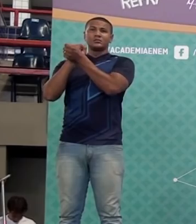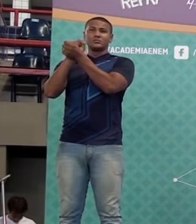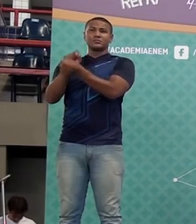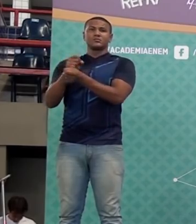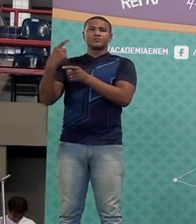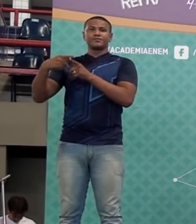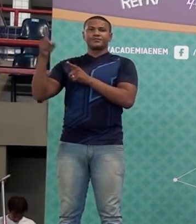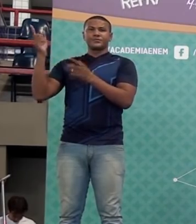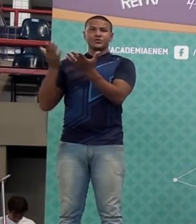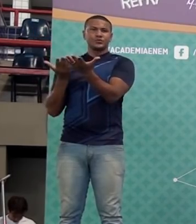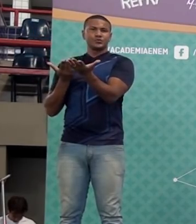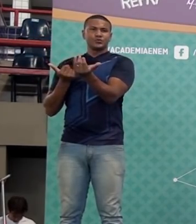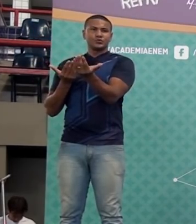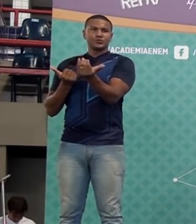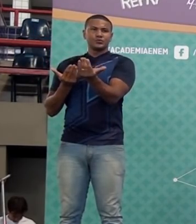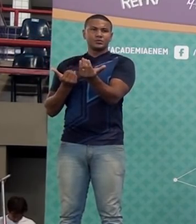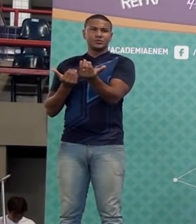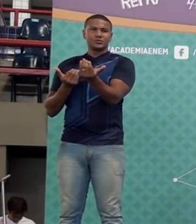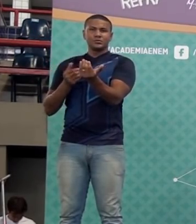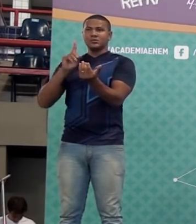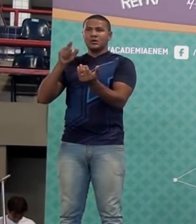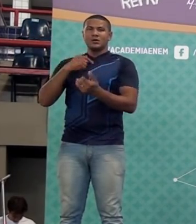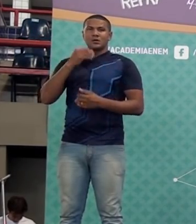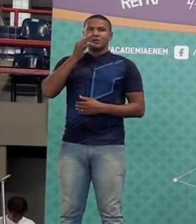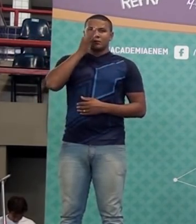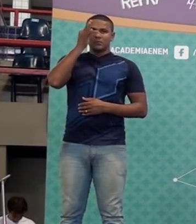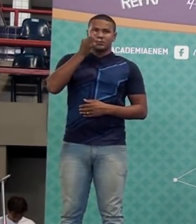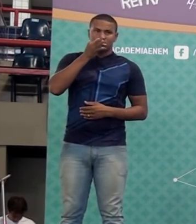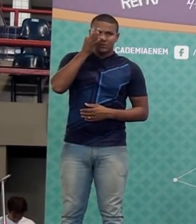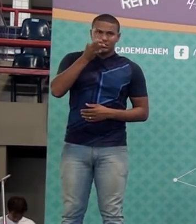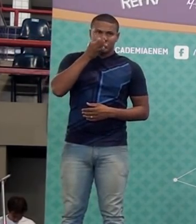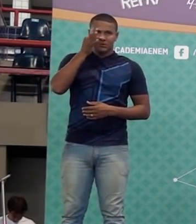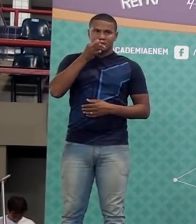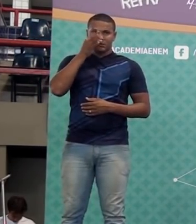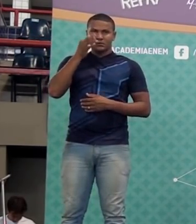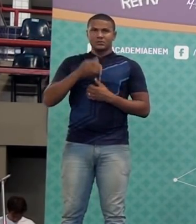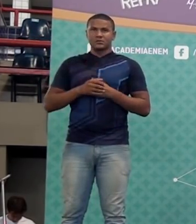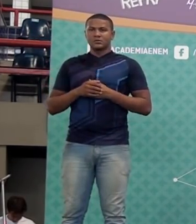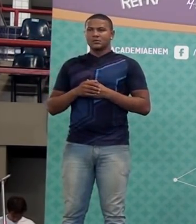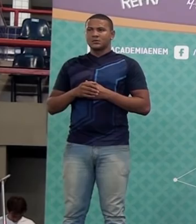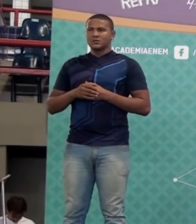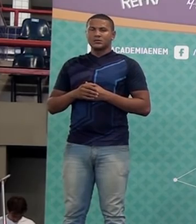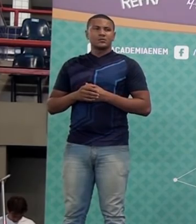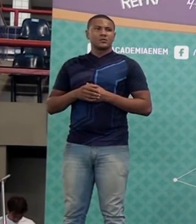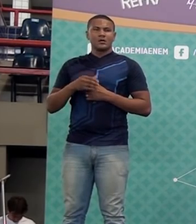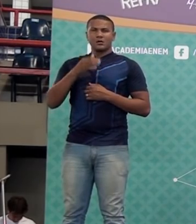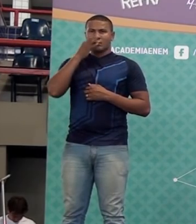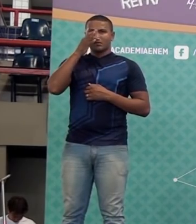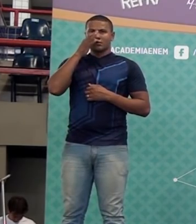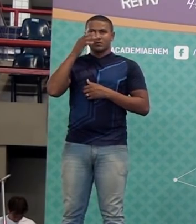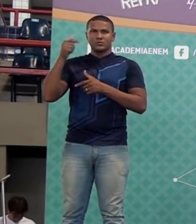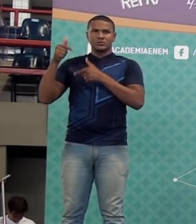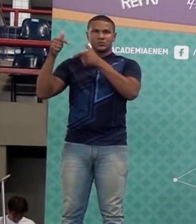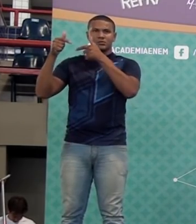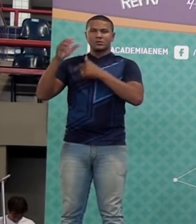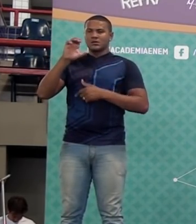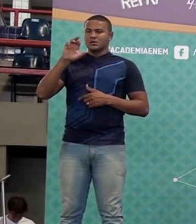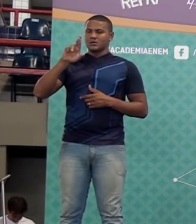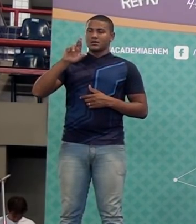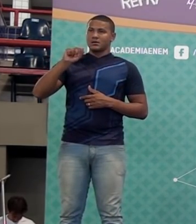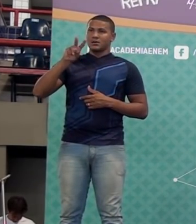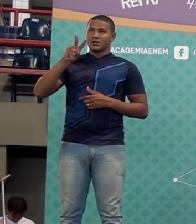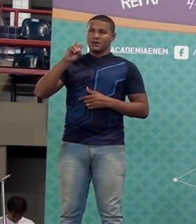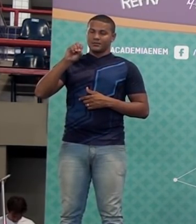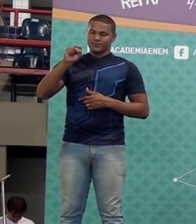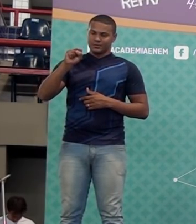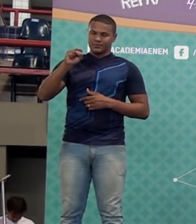Portugal depositavam flores nos fuzis dos soldados que derrubaram a ditadura, né, do Marcelo Caetano, do